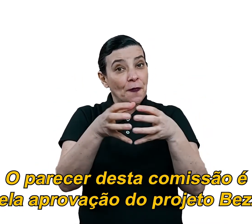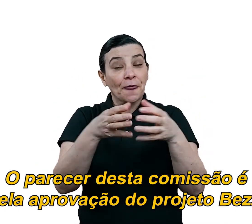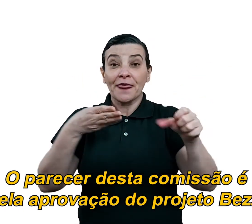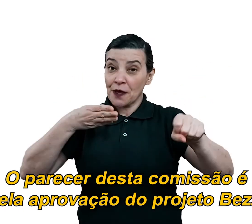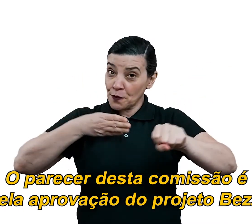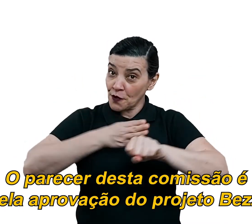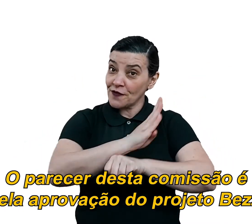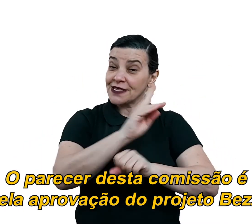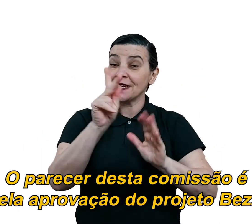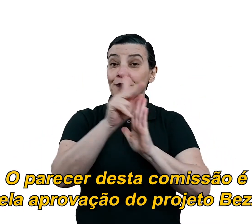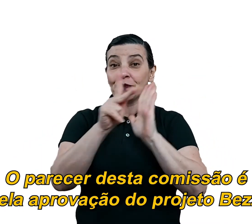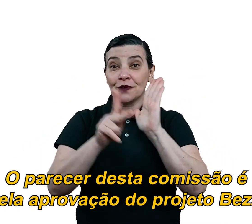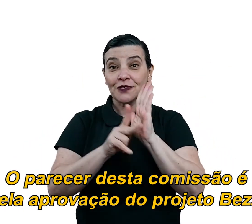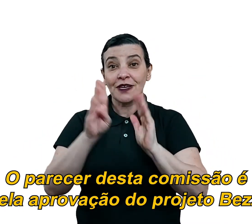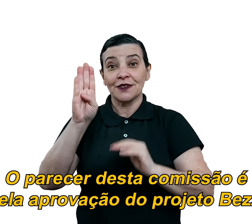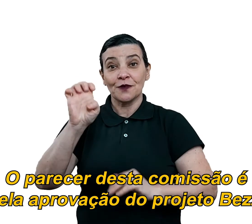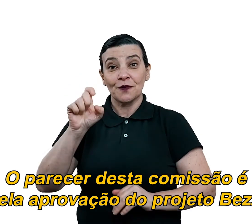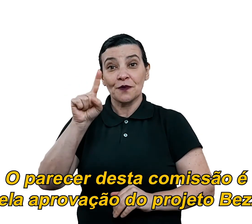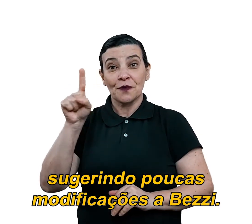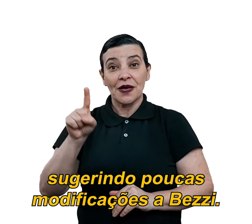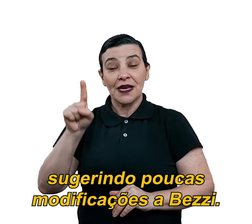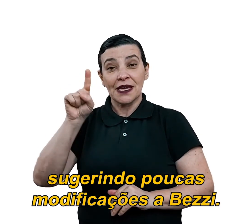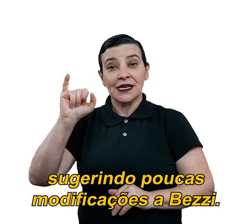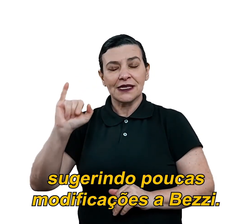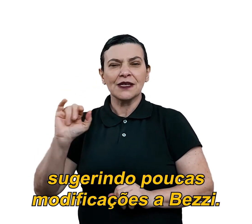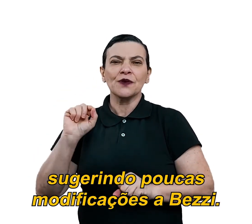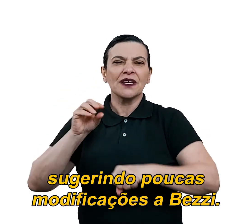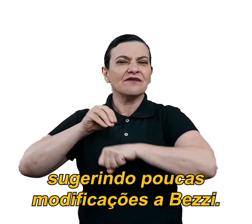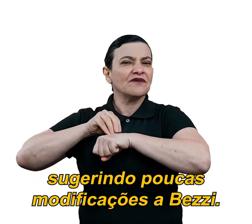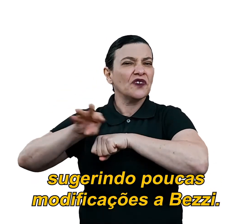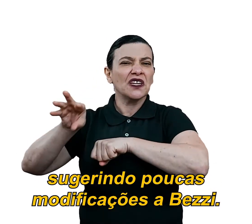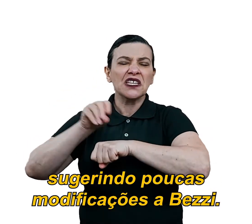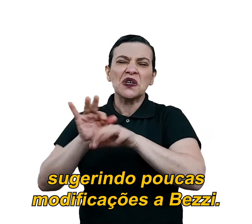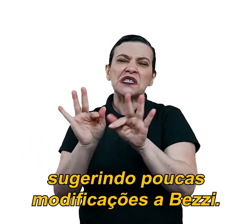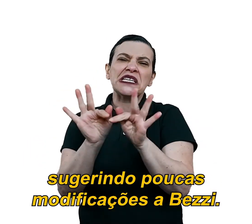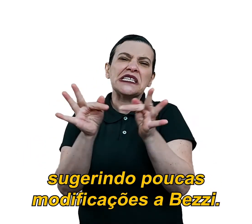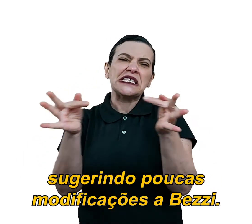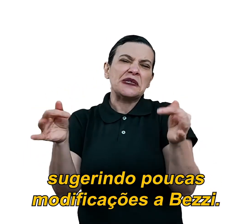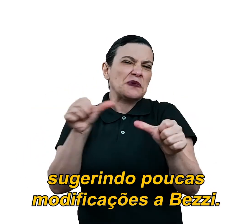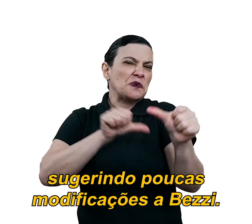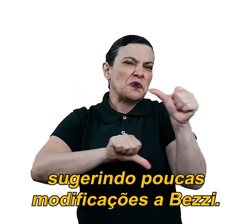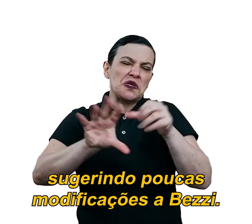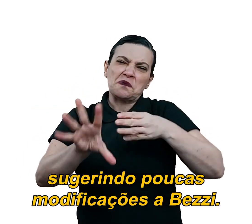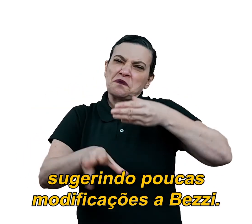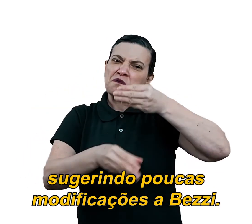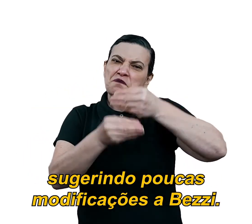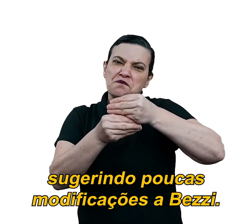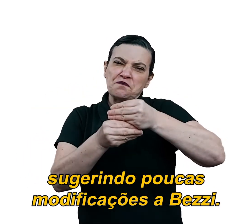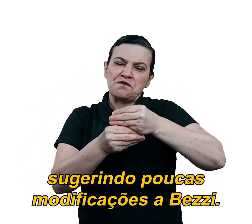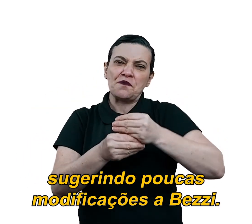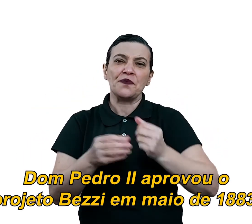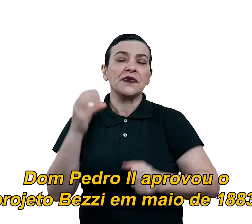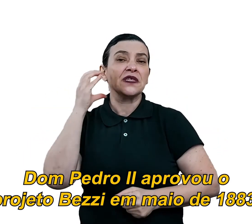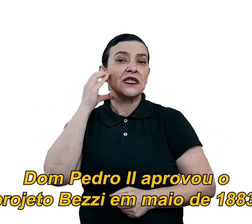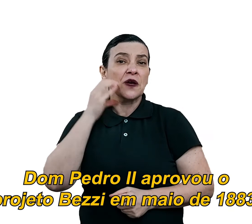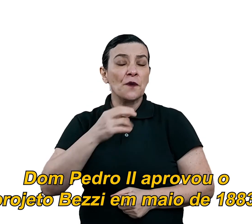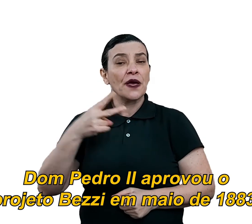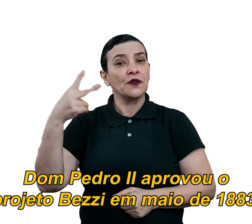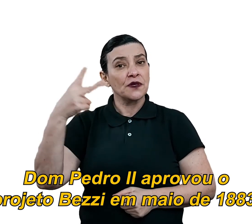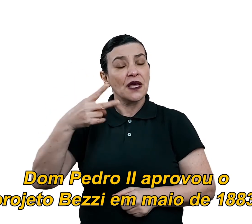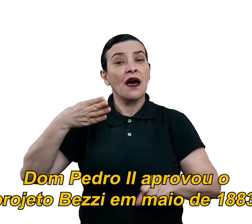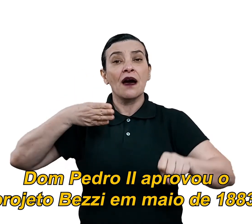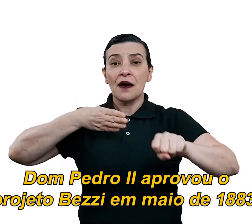desta comissão é pela aprovação do projeto Bezzi, sugerindo poucas modificações e acréscimos. D.